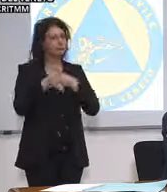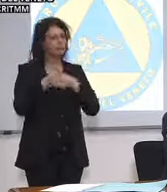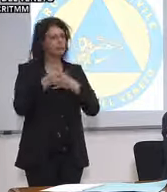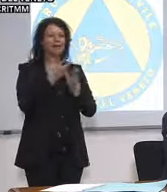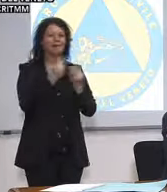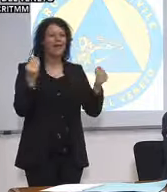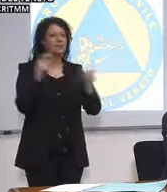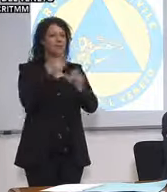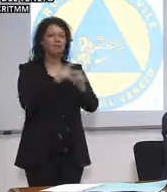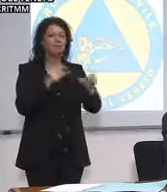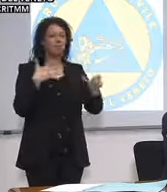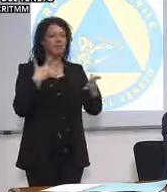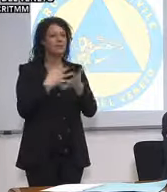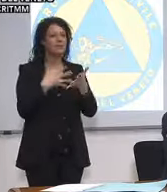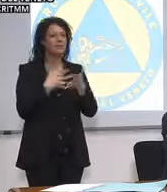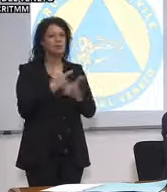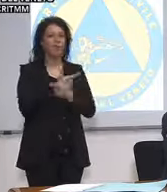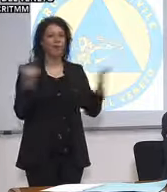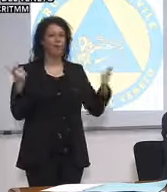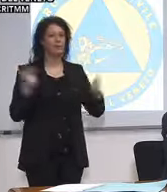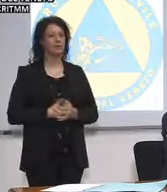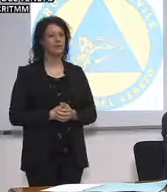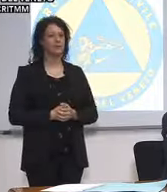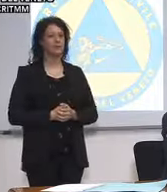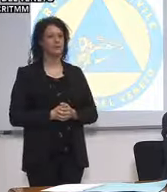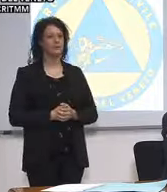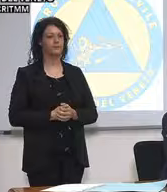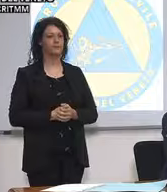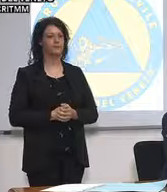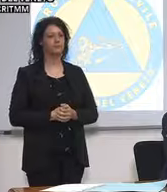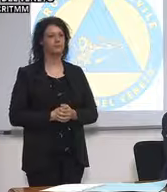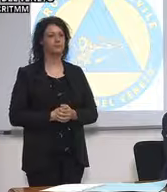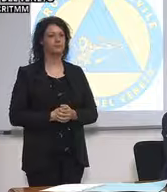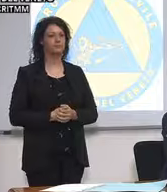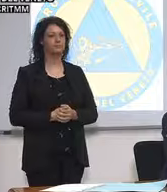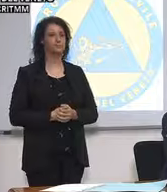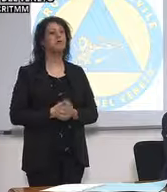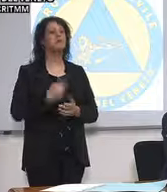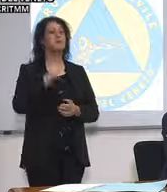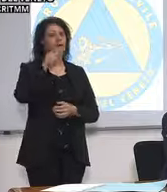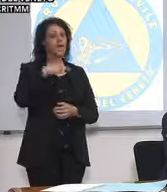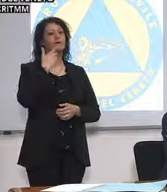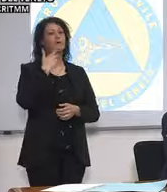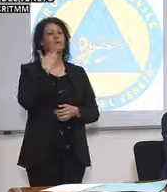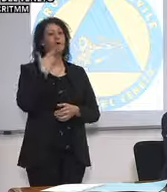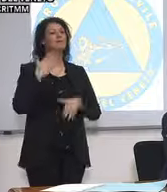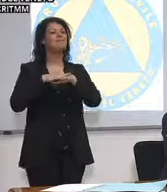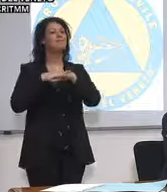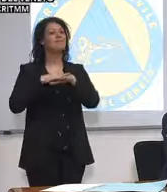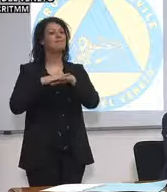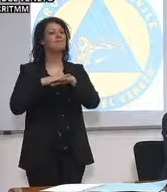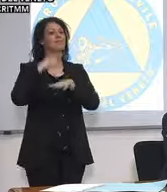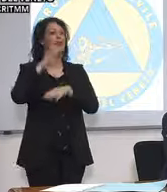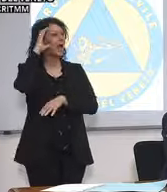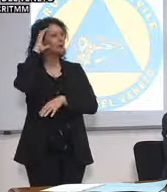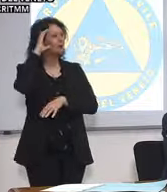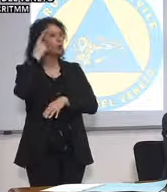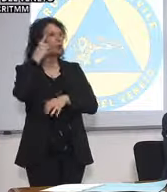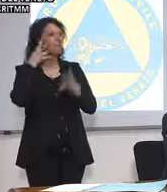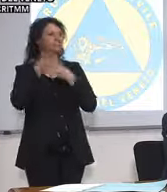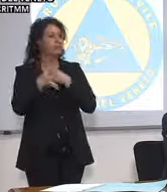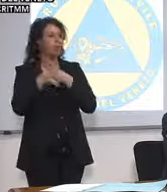difficoltà. Non nego che io ho detto di rafforzare anche i servizi di ascolto e psicologici, perché molti, pensate alle tante persone che